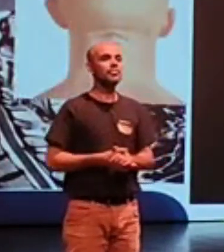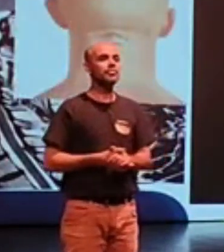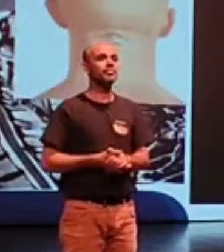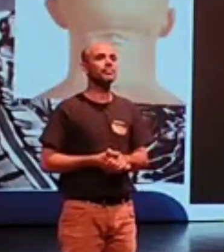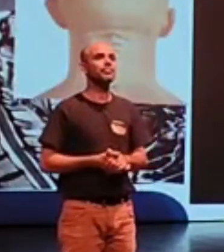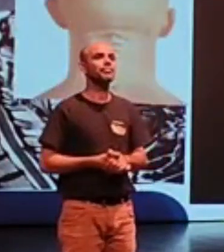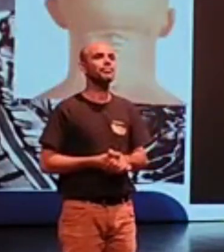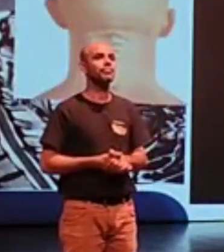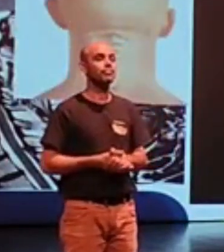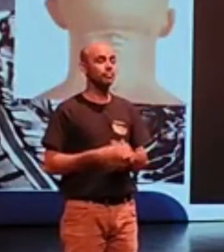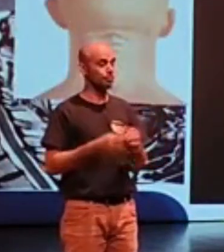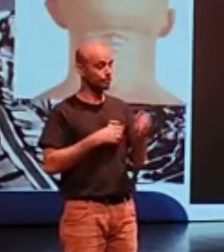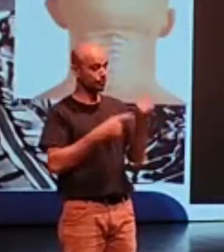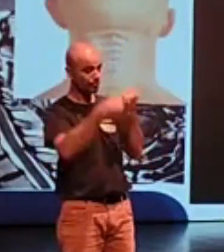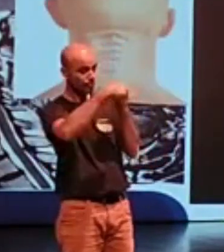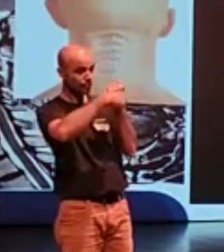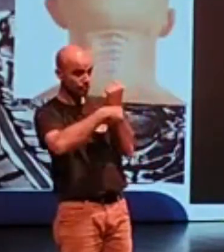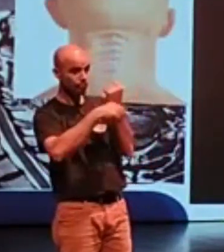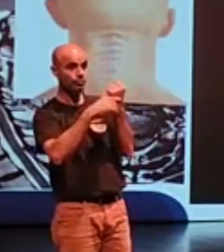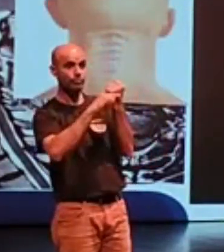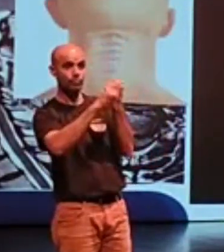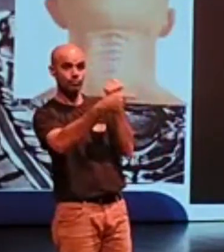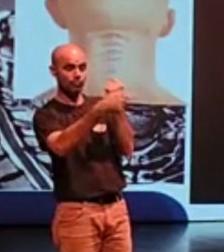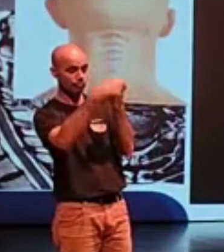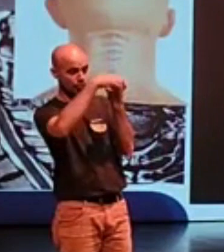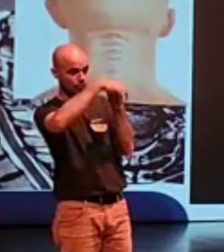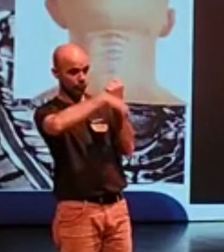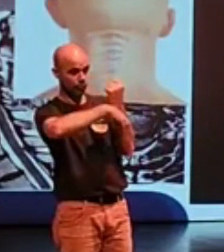Então era um acesso ali posterior.